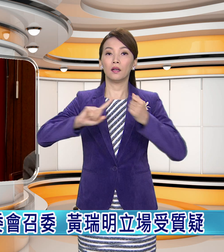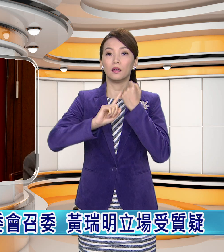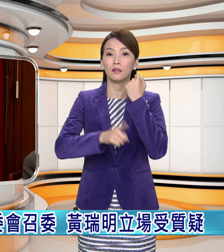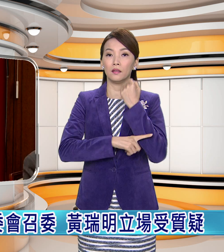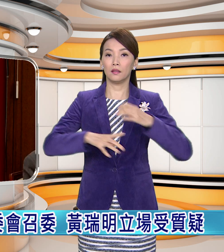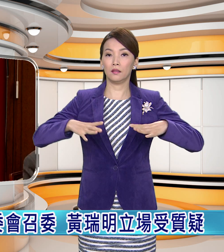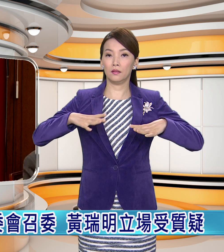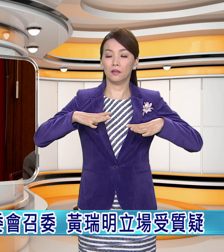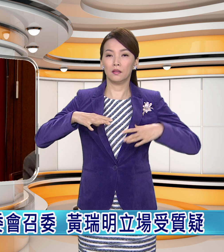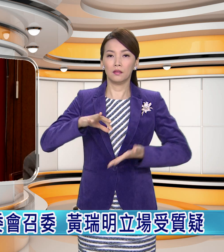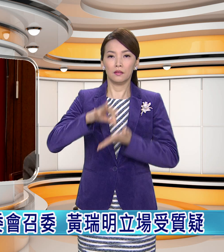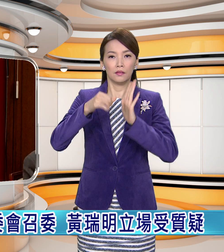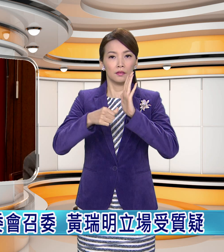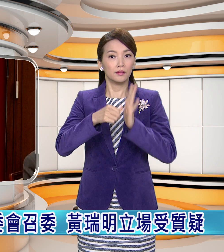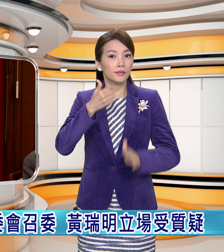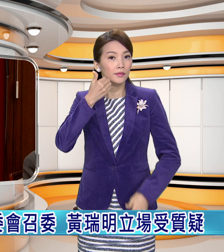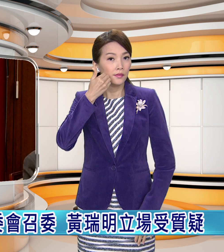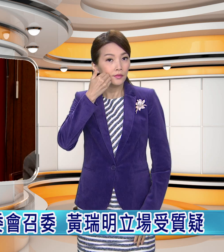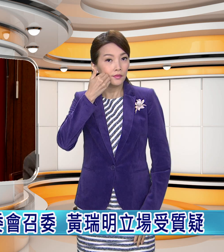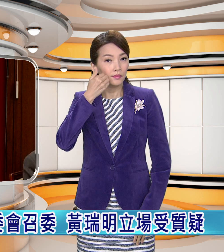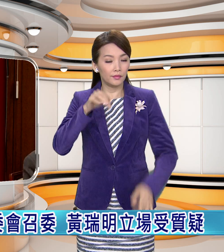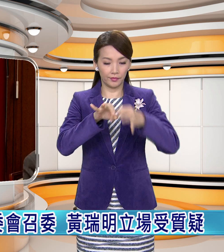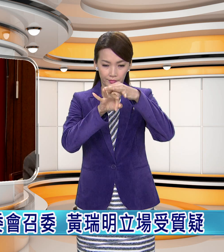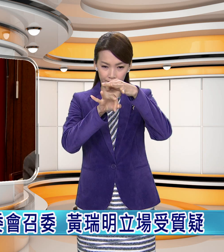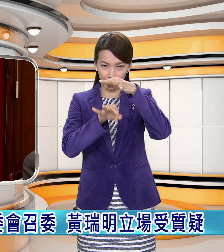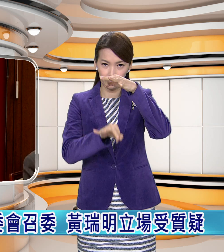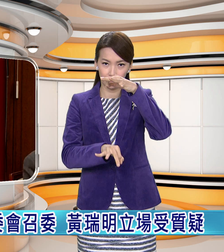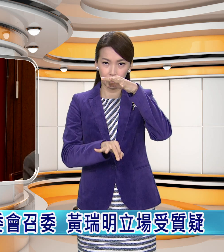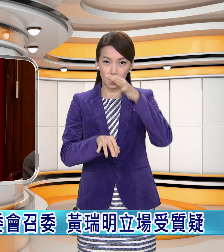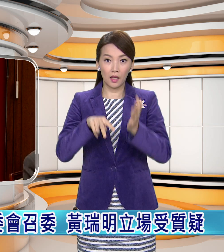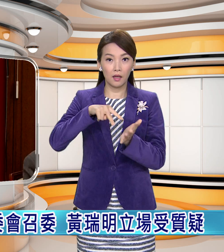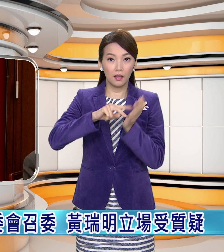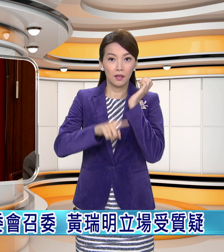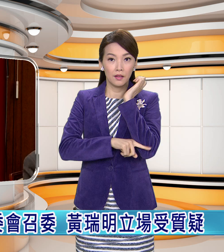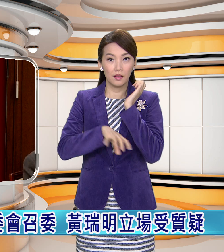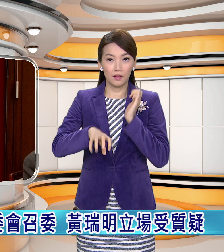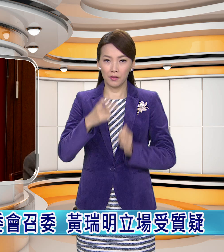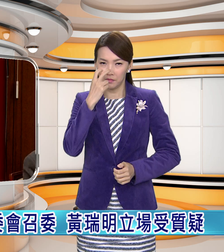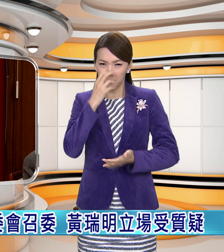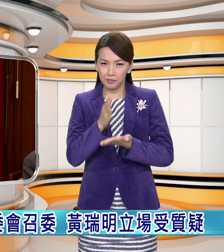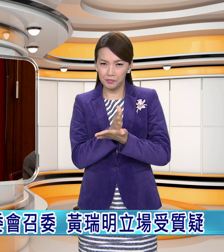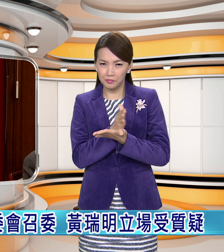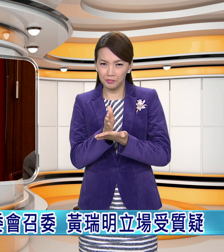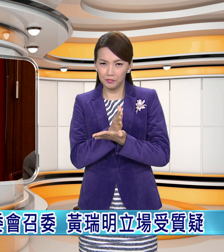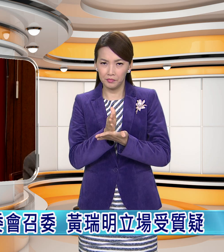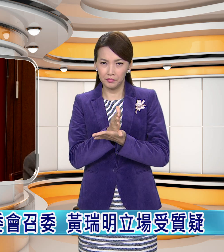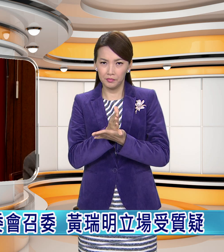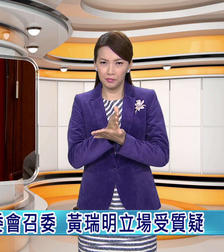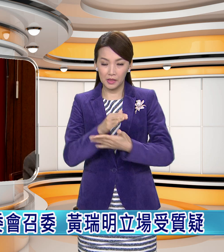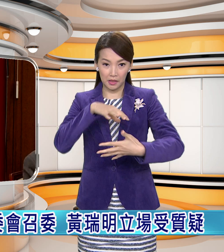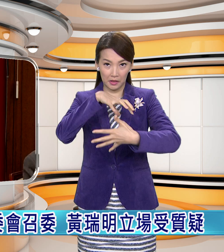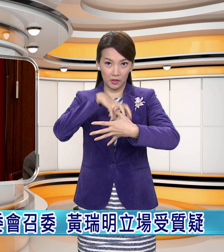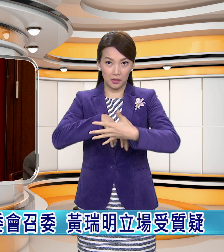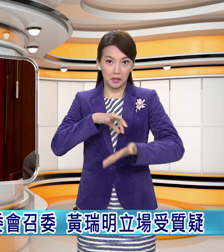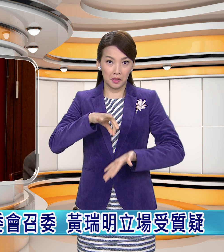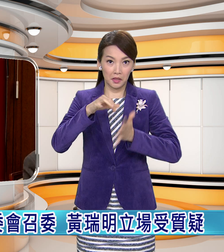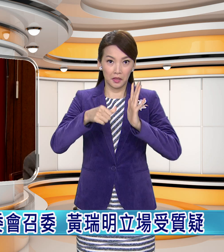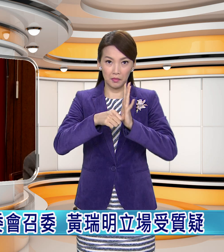立法院展开大法官提名人审查，而其中大法官被提名人黄